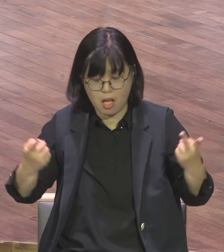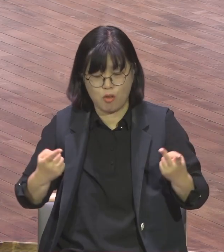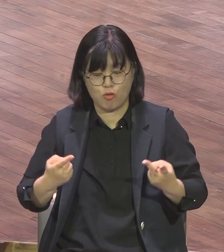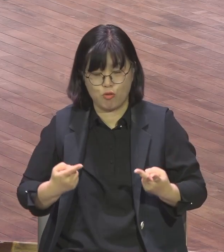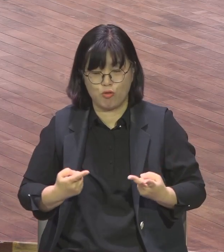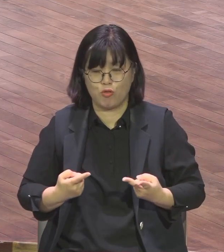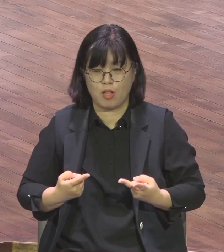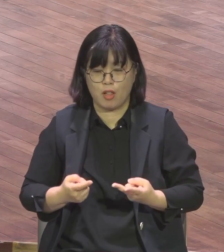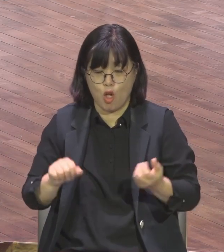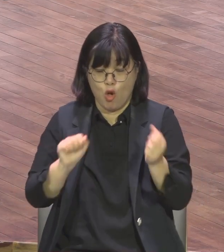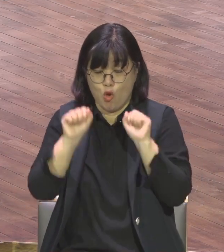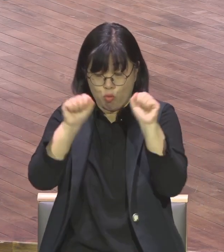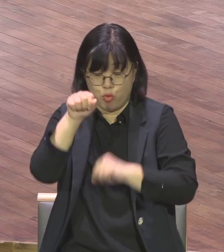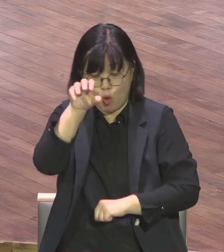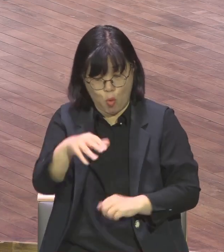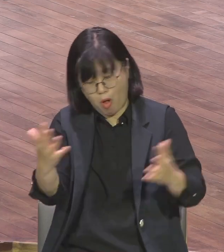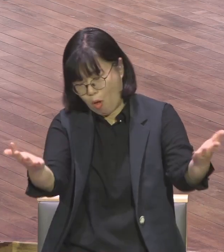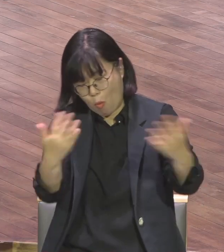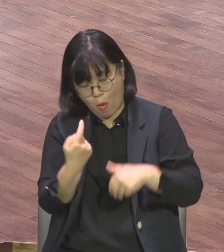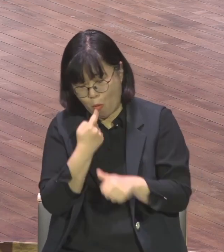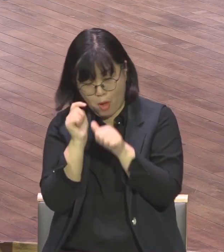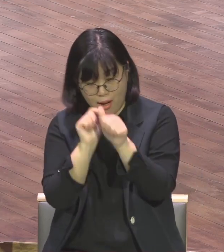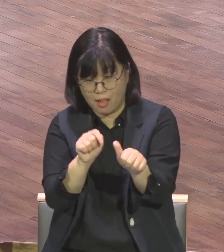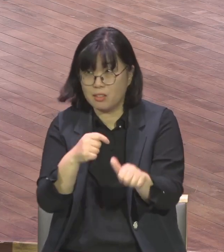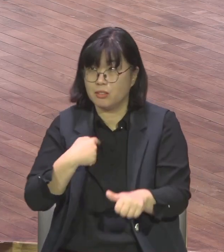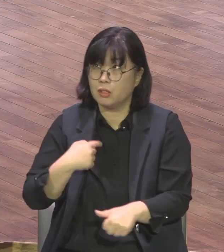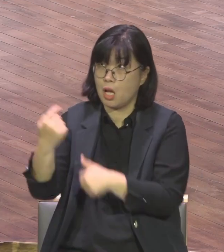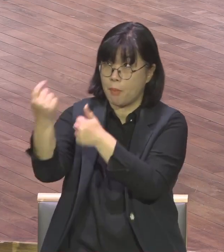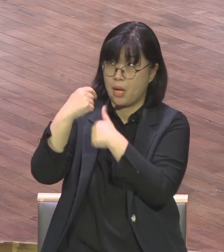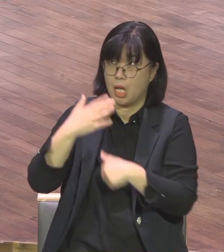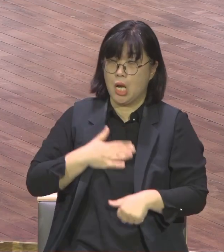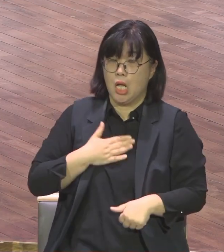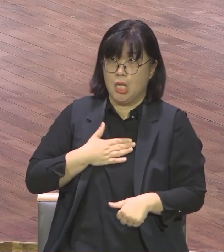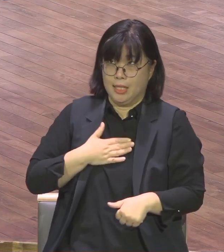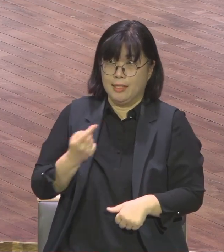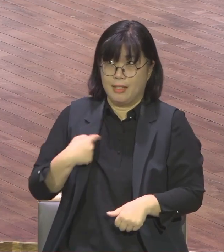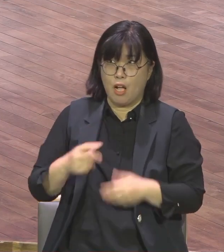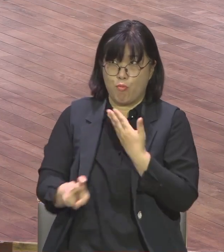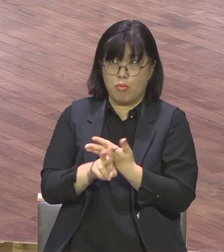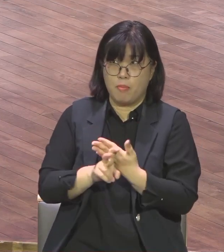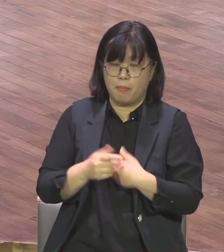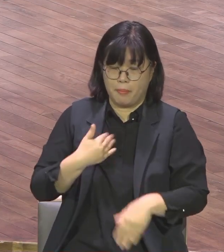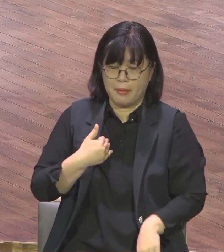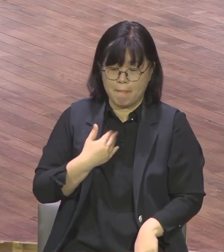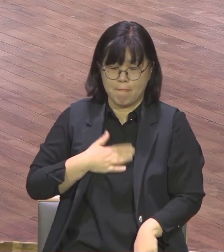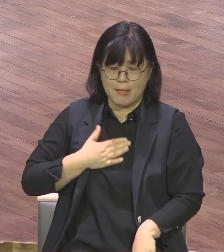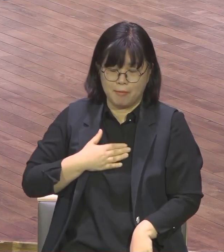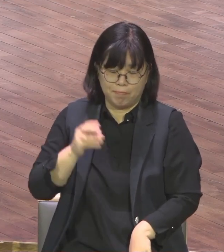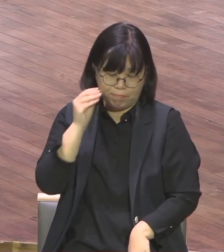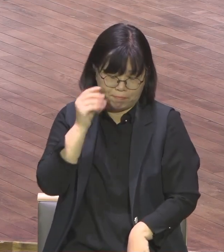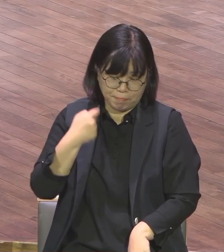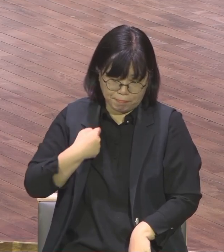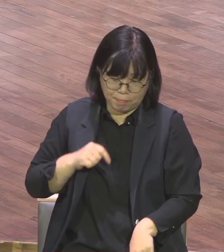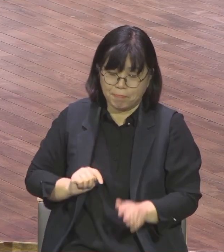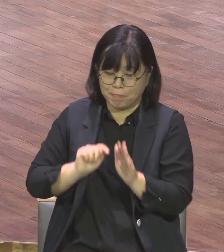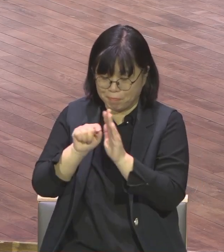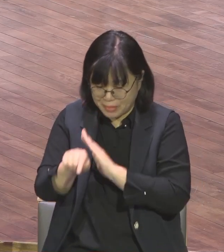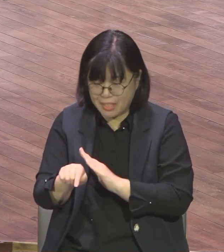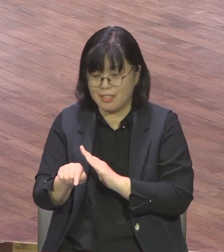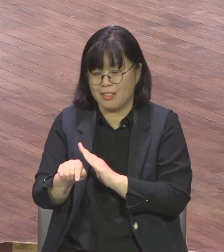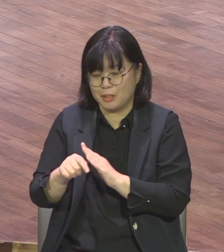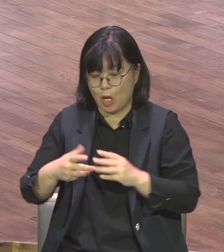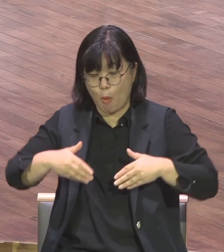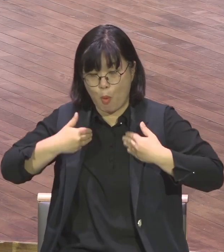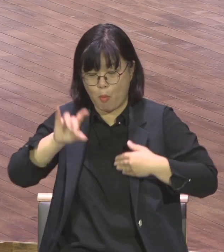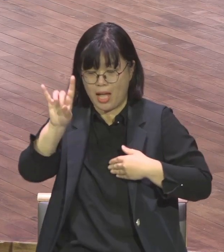집합했어요. 딱 저거 다 벗고 이제 흙대 이런 건 자살하니까 다 벗고 딱 목포 한 장 가지고